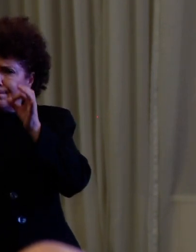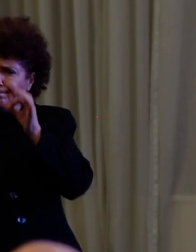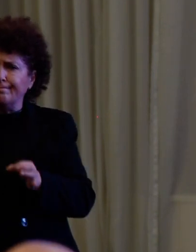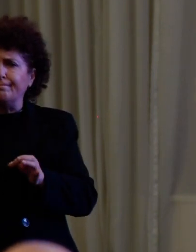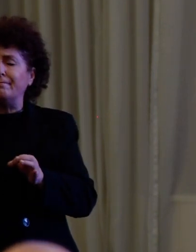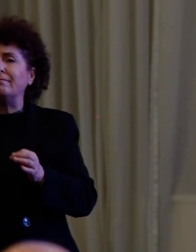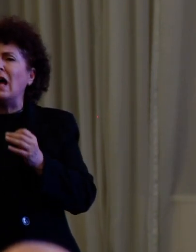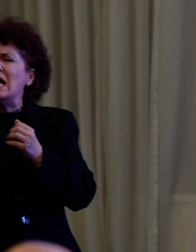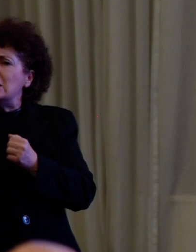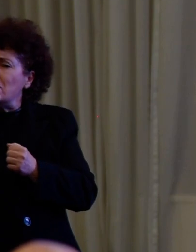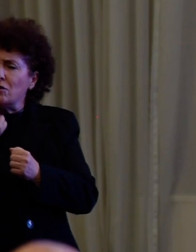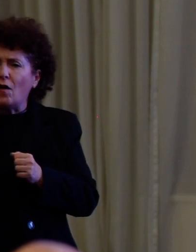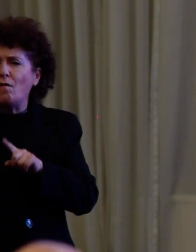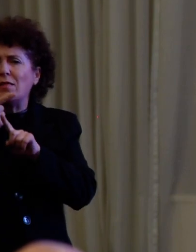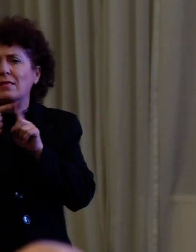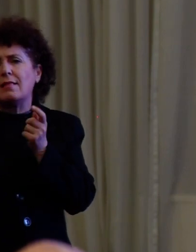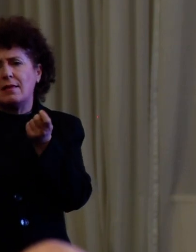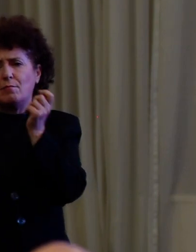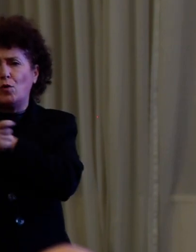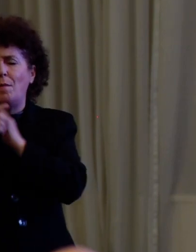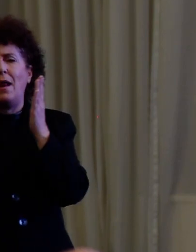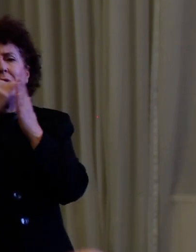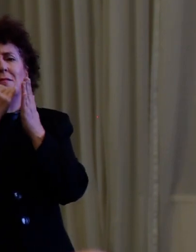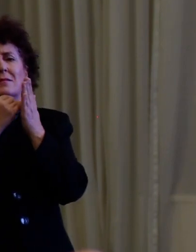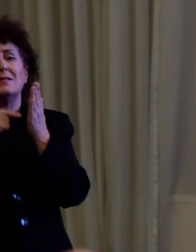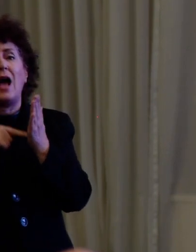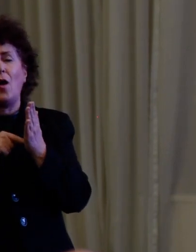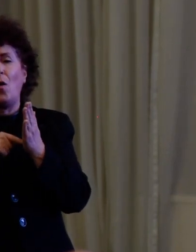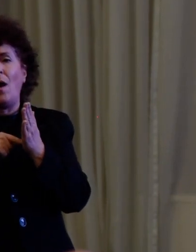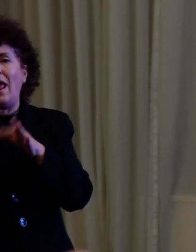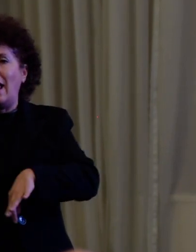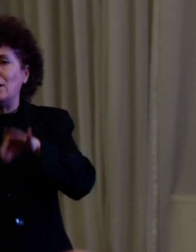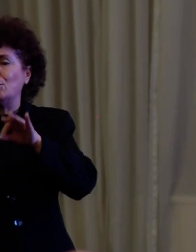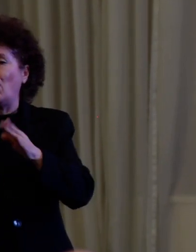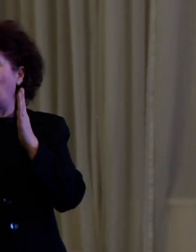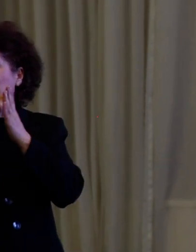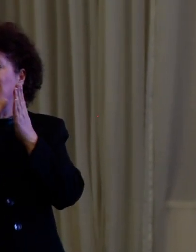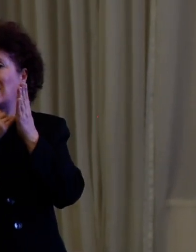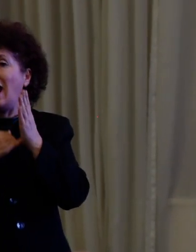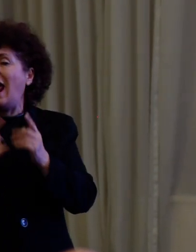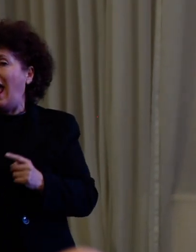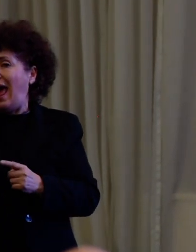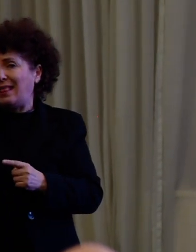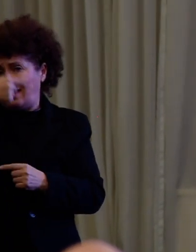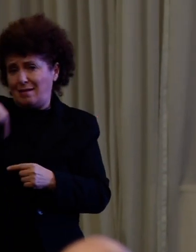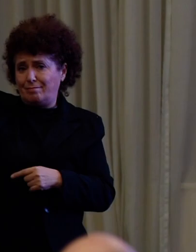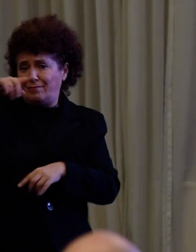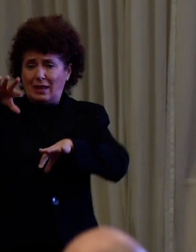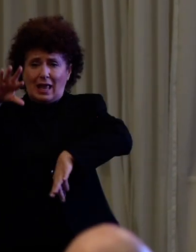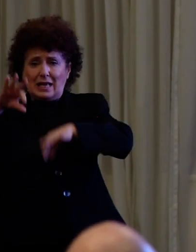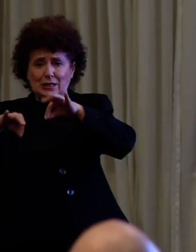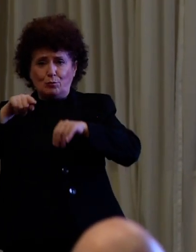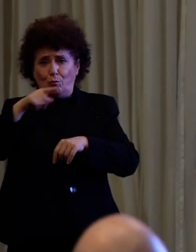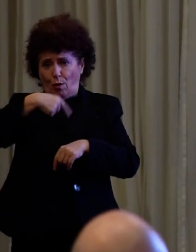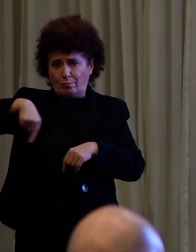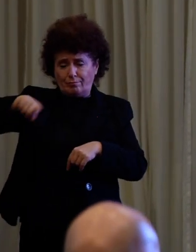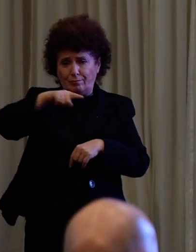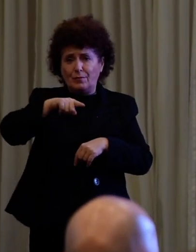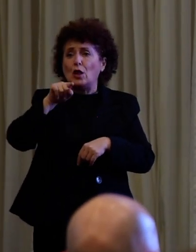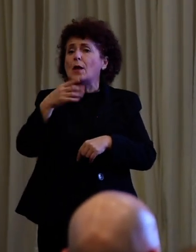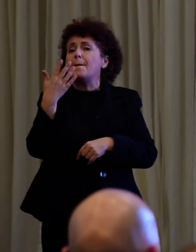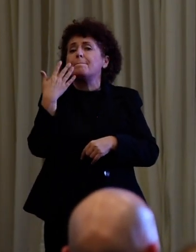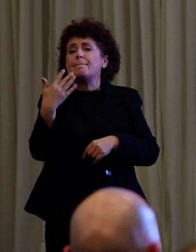експлицитно, поготово во делот на измената на законот, и на изборниот закон за една изборна единица, без изборен прак, квоти